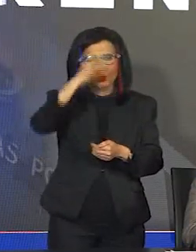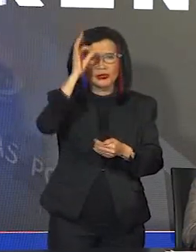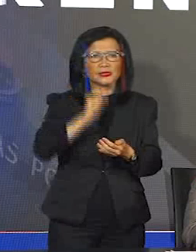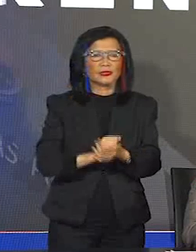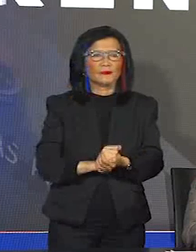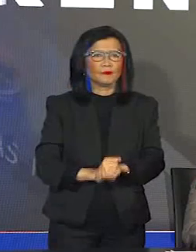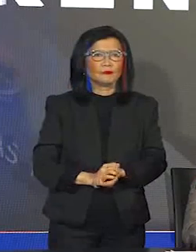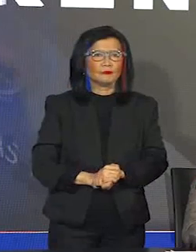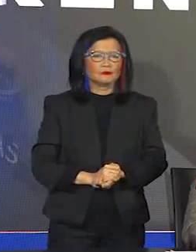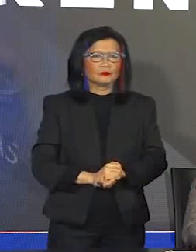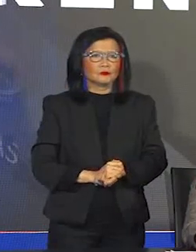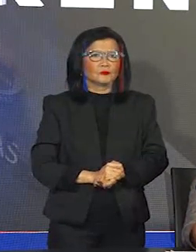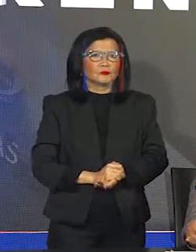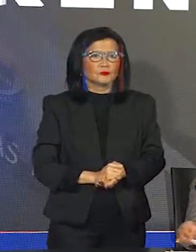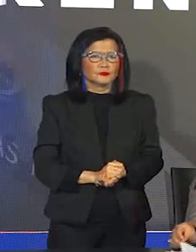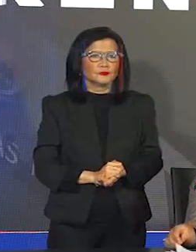Mabes Polri.